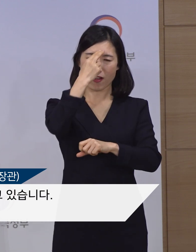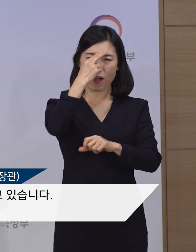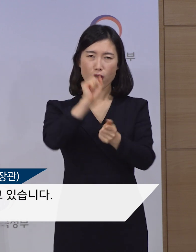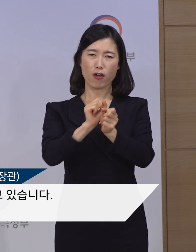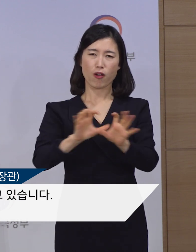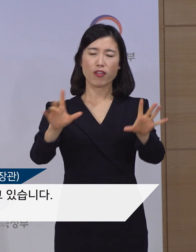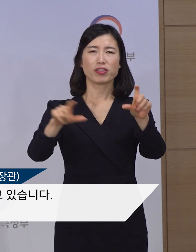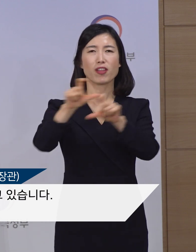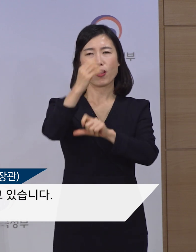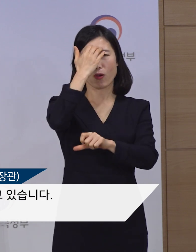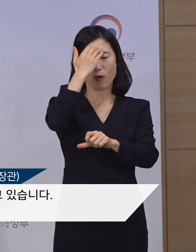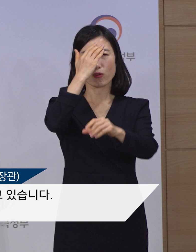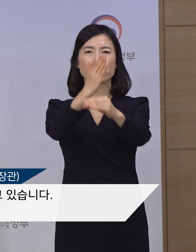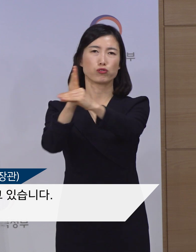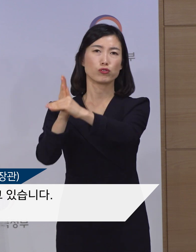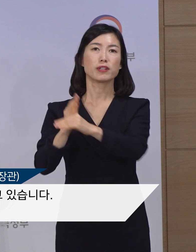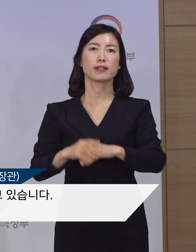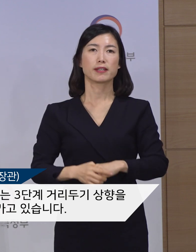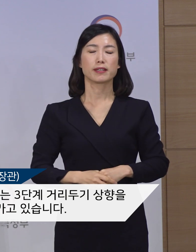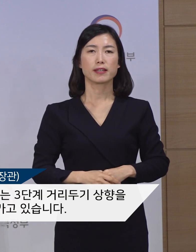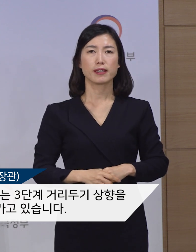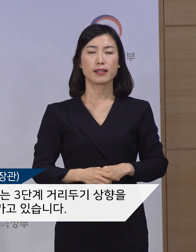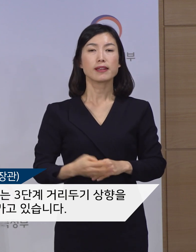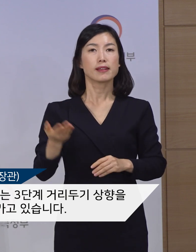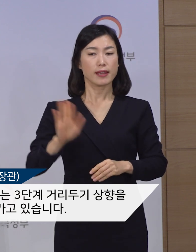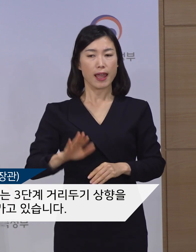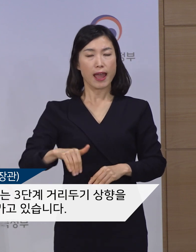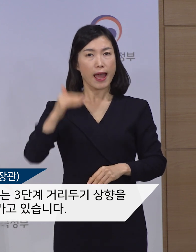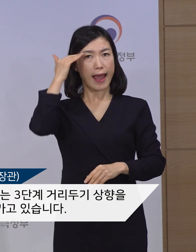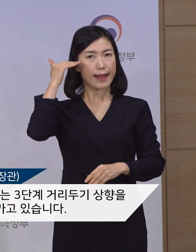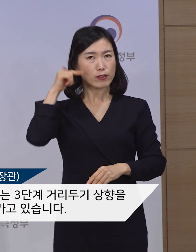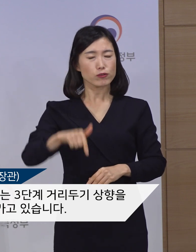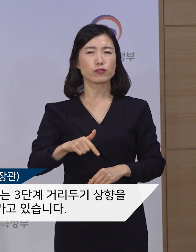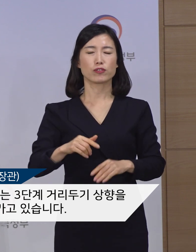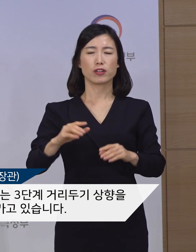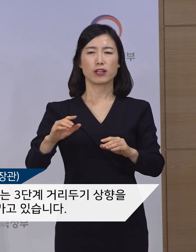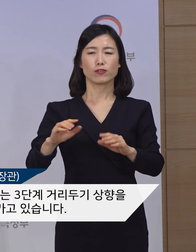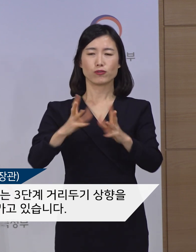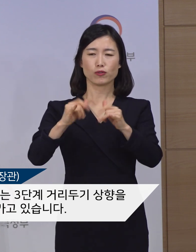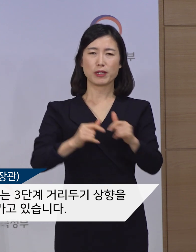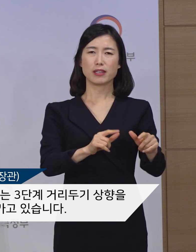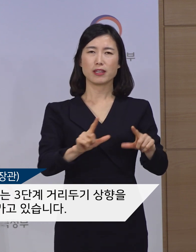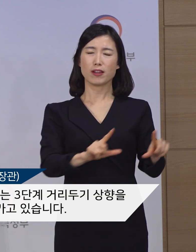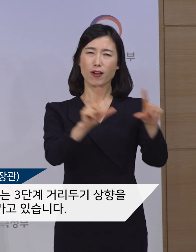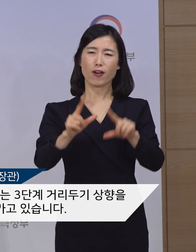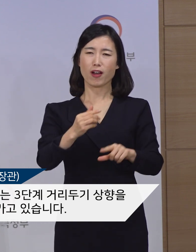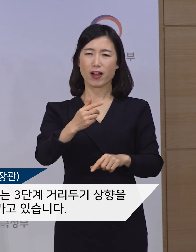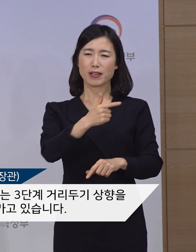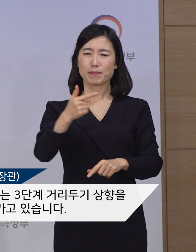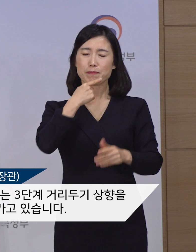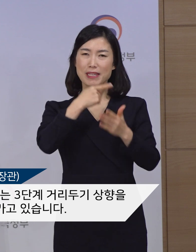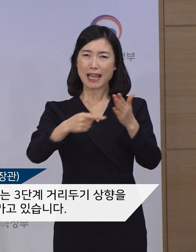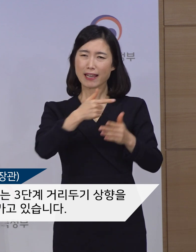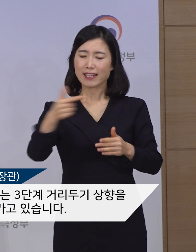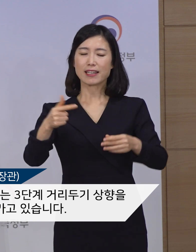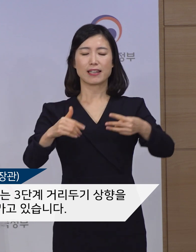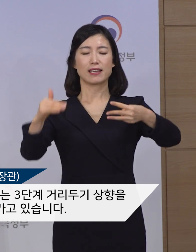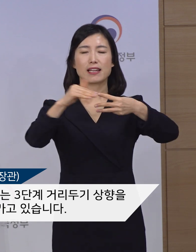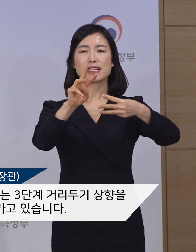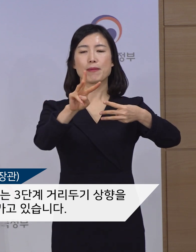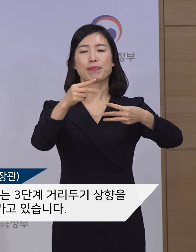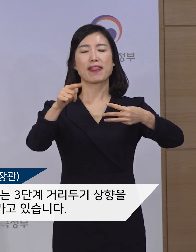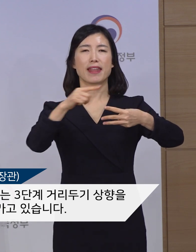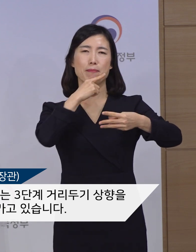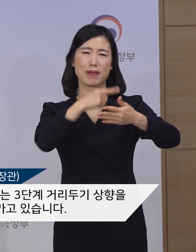유행이 확산되는 어려움을 겪고 있습니다. 우리나라는 서민 경제에 막대한 피해가 예상되는 3단계